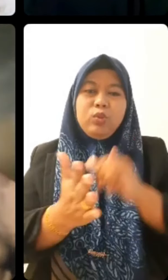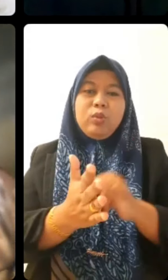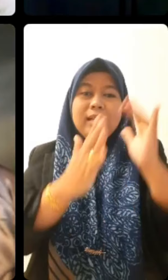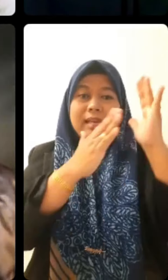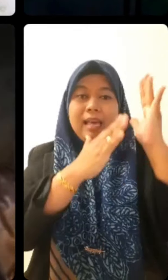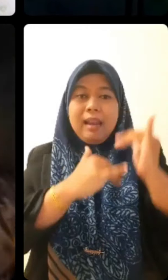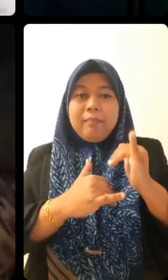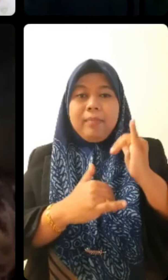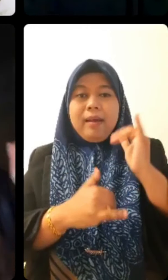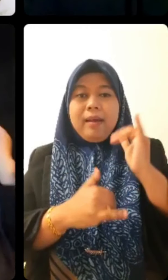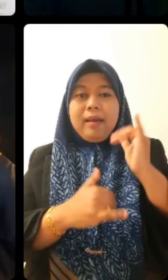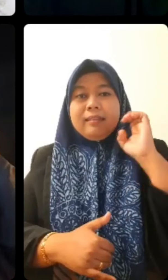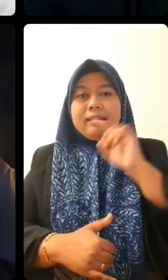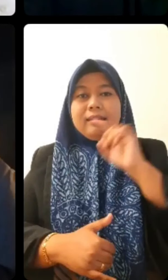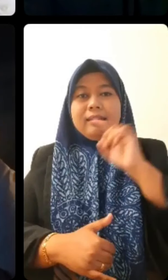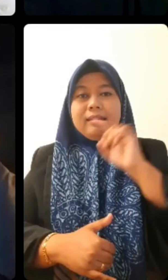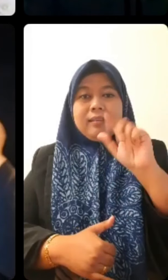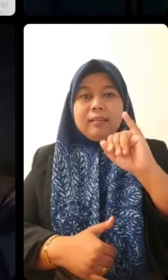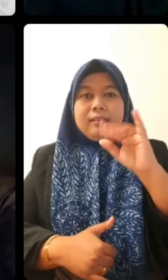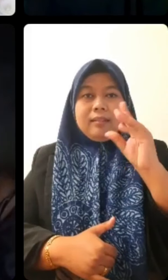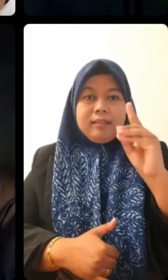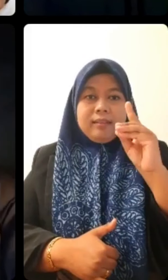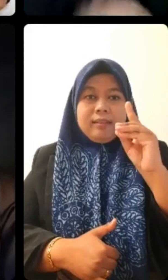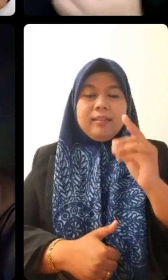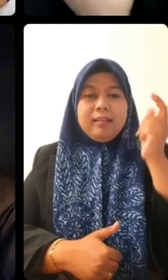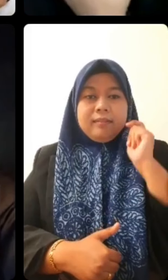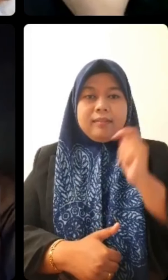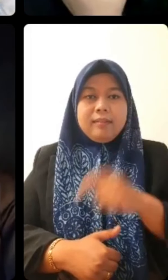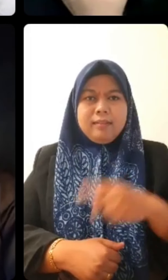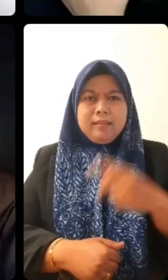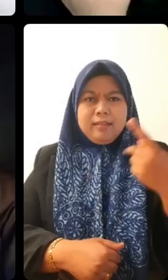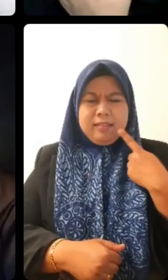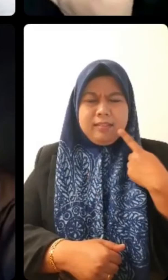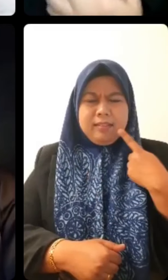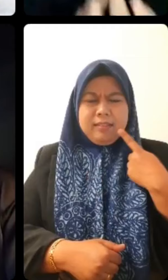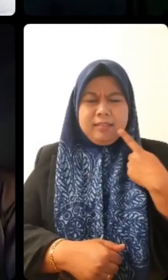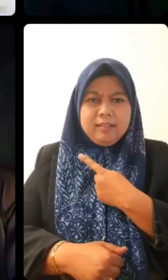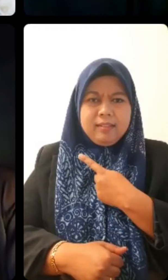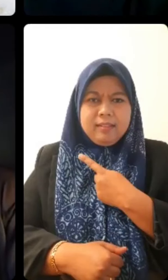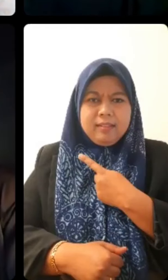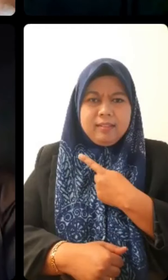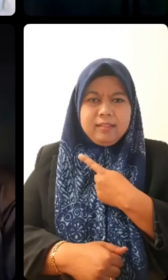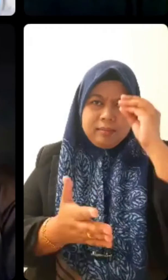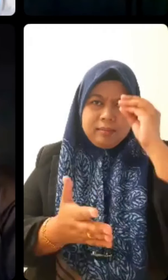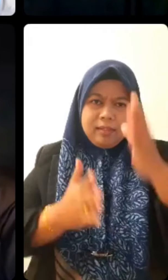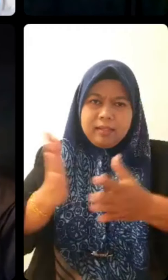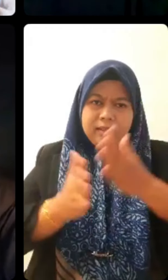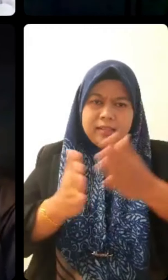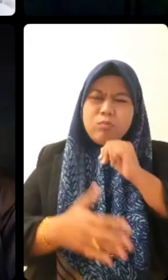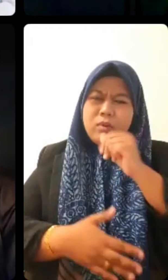betapa pentingnya kita belajar bahasa isyarat ini. Kita belajar bukan untuk diri kita, tapi untuk